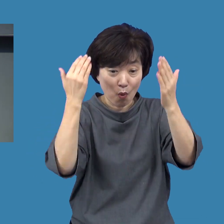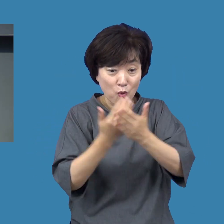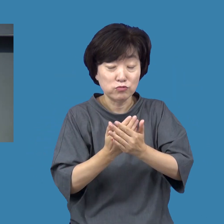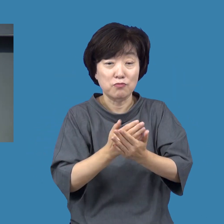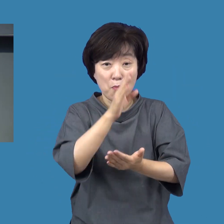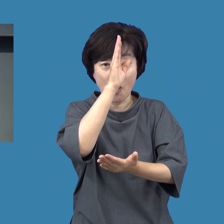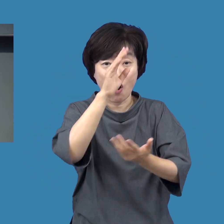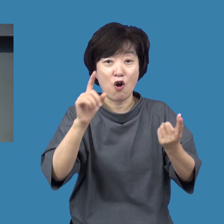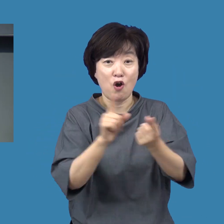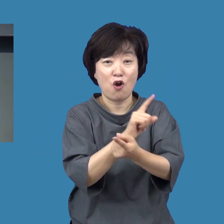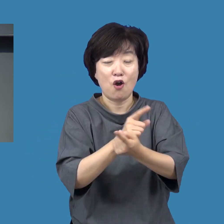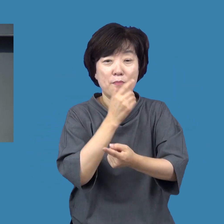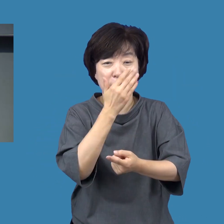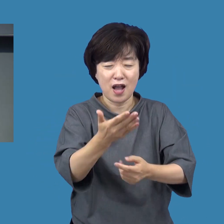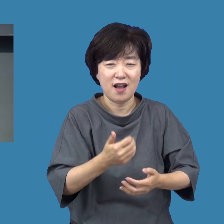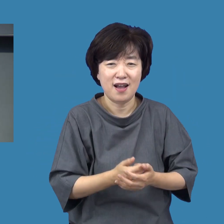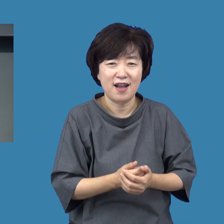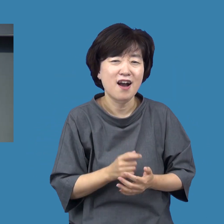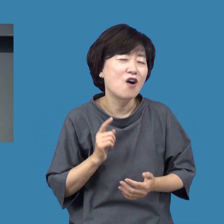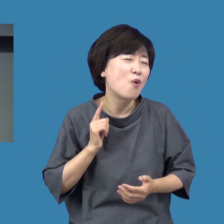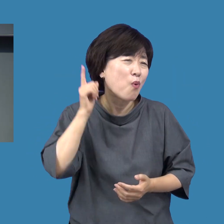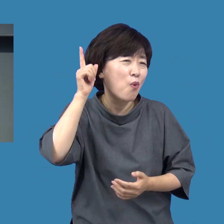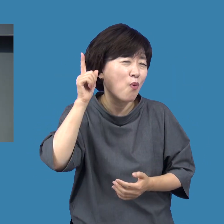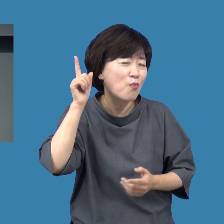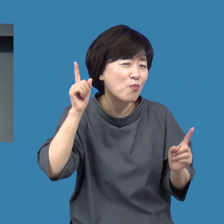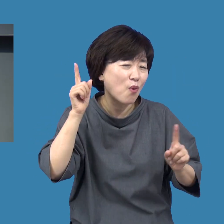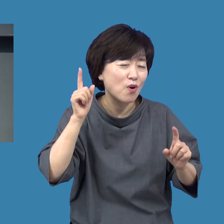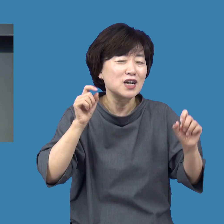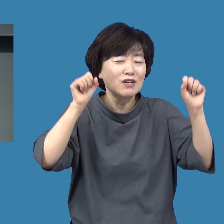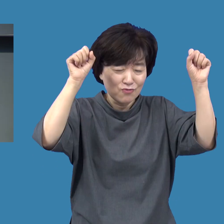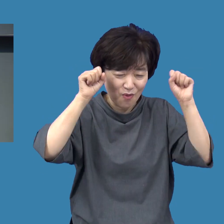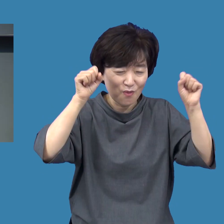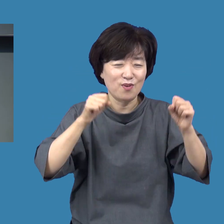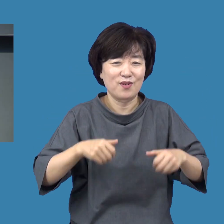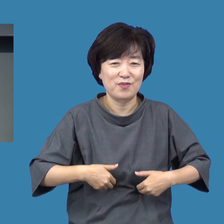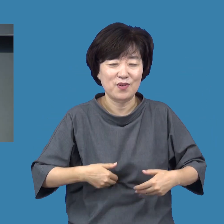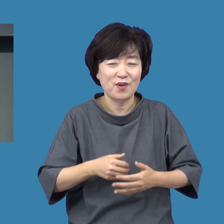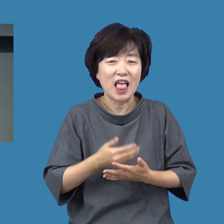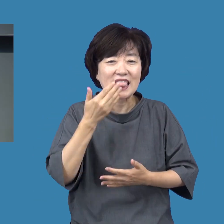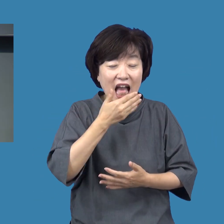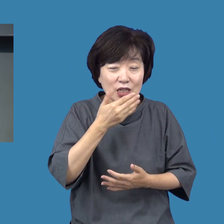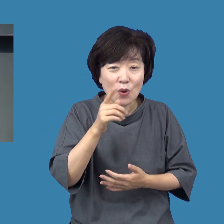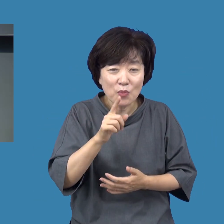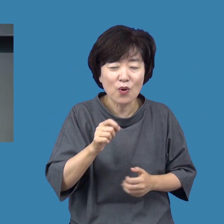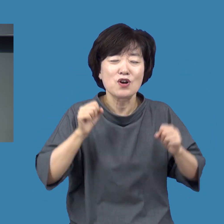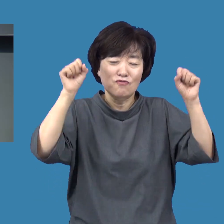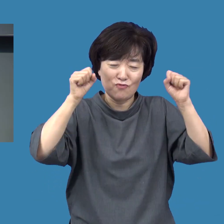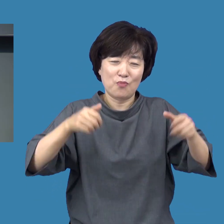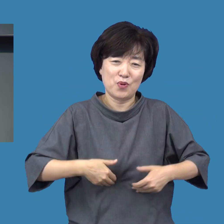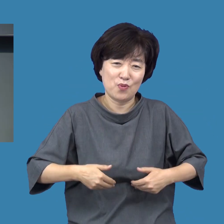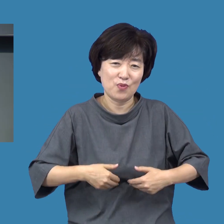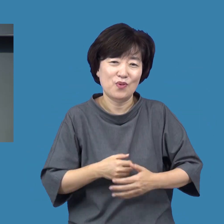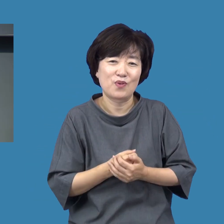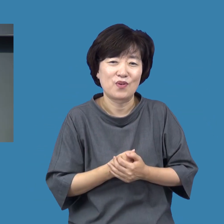운동하십시오. 고혈압 운동하십시오. 당뇨도 운동하십시오.